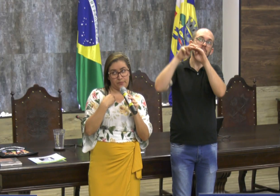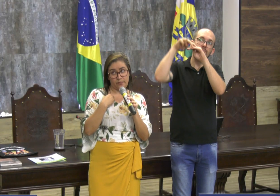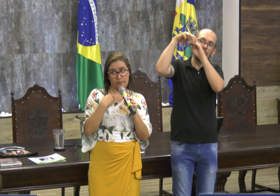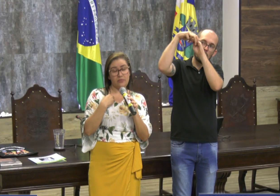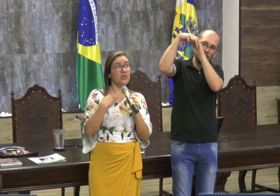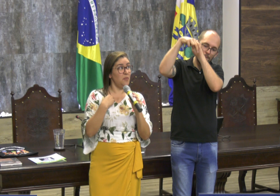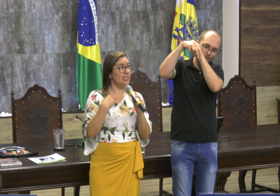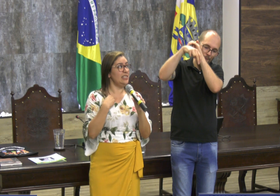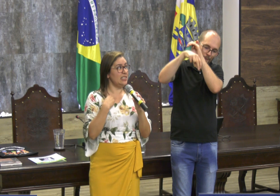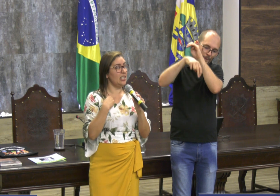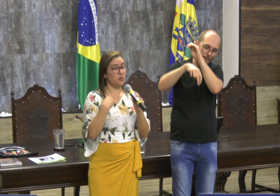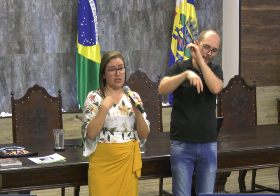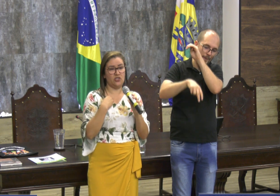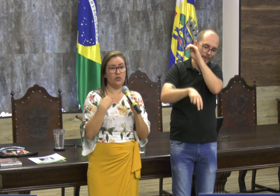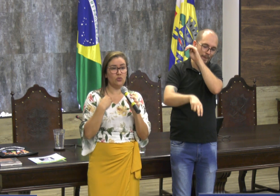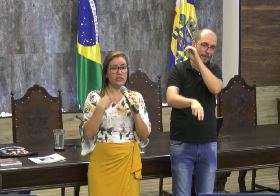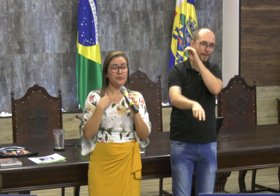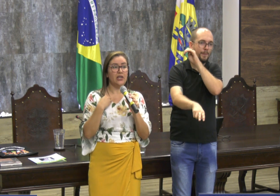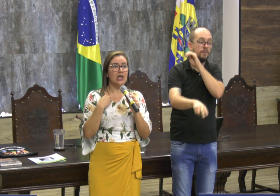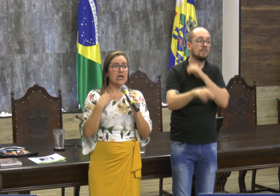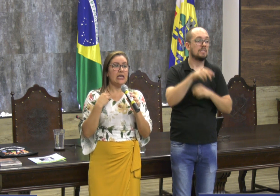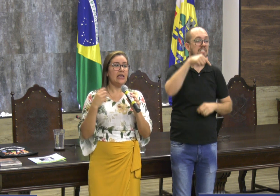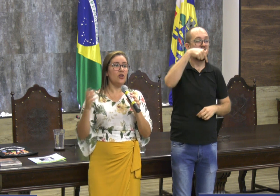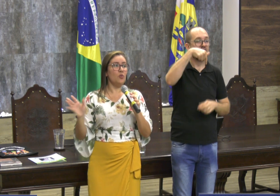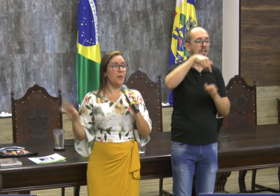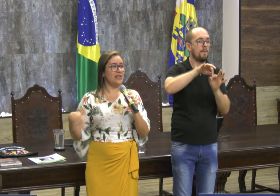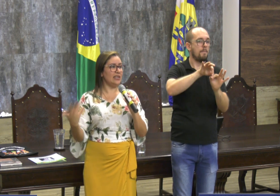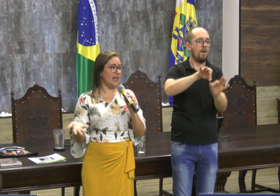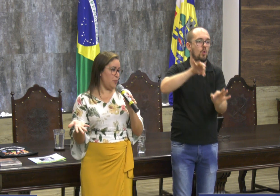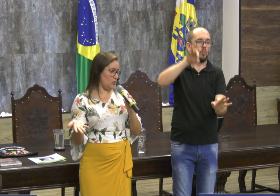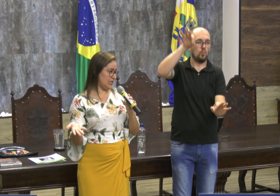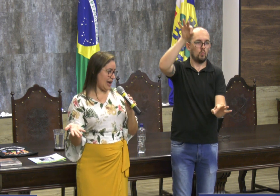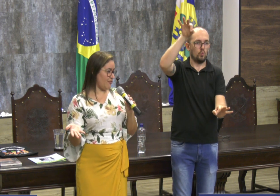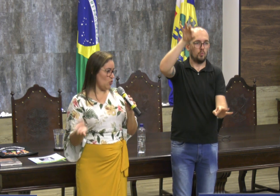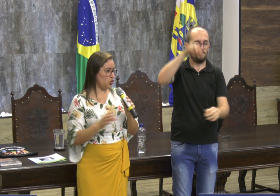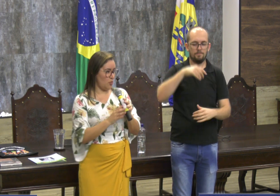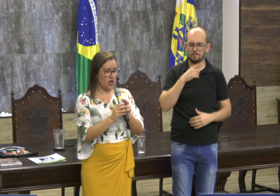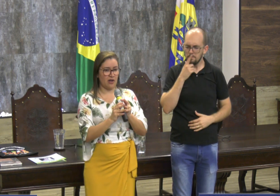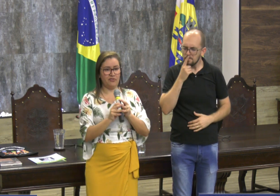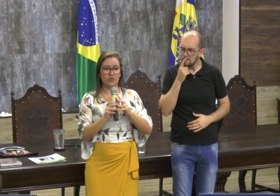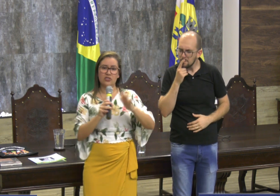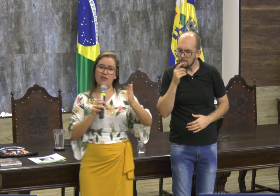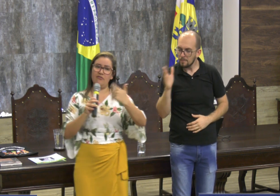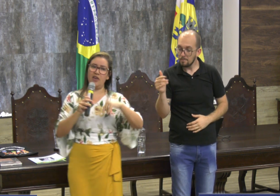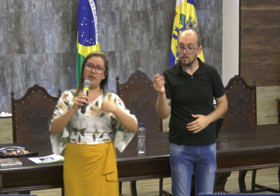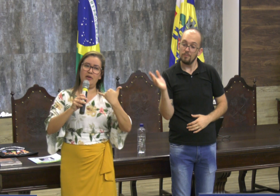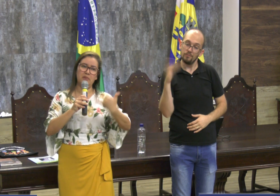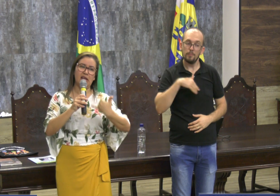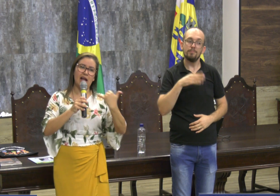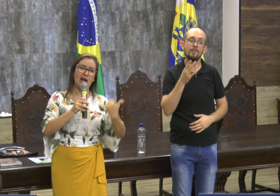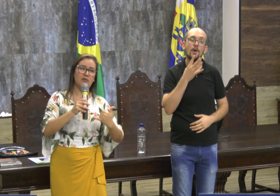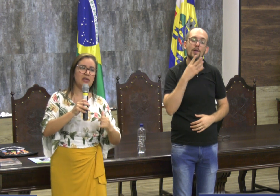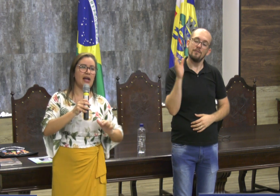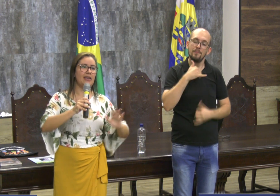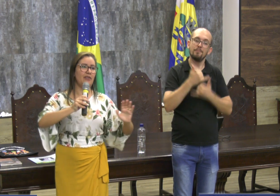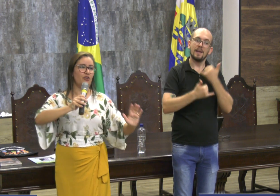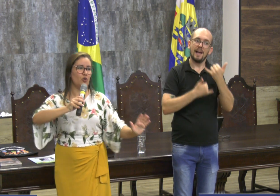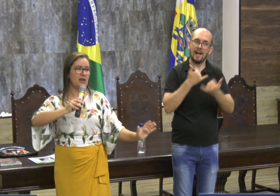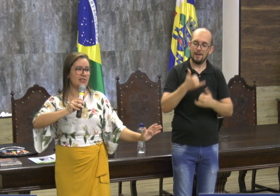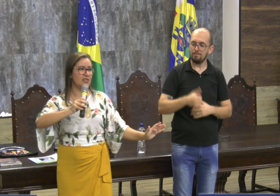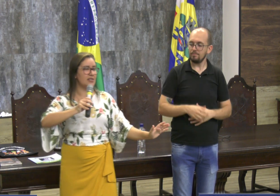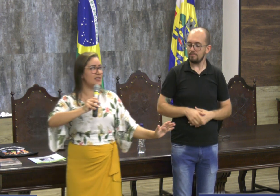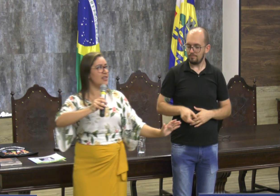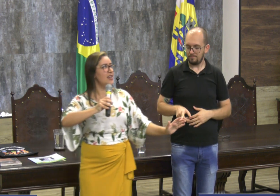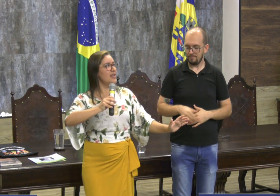metros, mas ele tinha 7 metros de altura. E eu apresentei para o Gustavo o tobogã. Fiz, Gustavo, vem, vamos brincar, vamos brincar. E ele foi